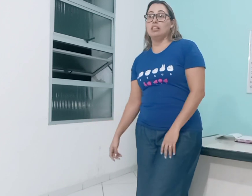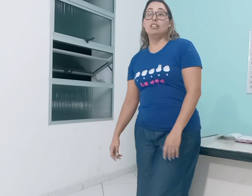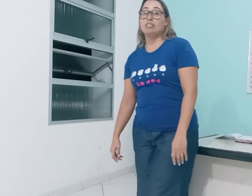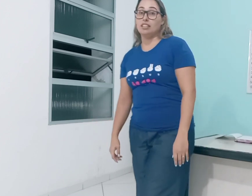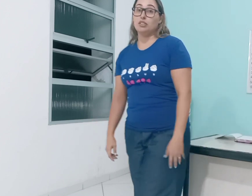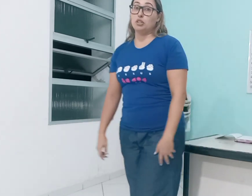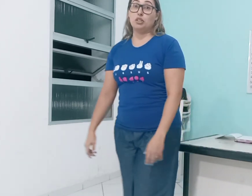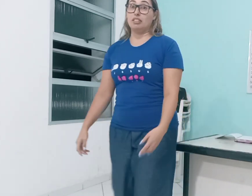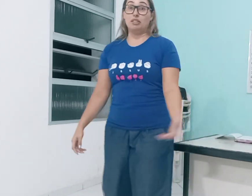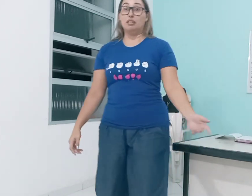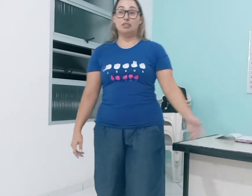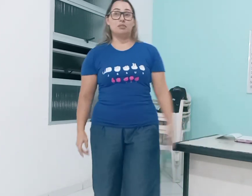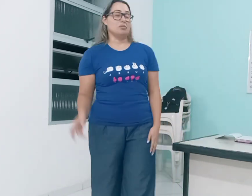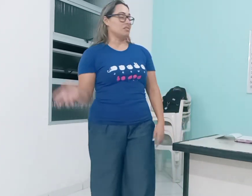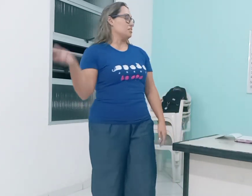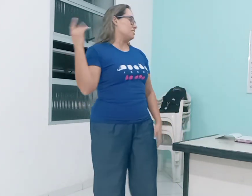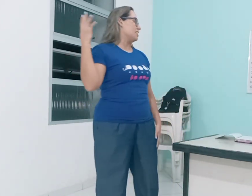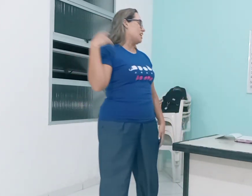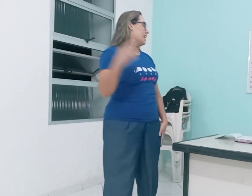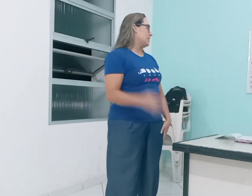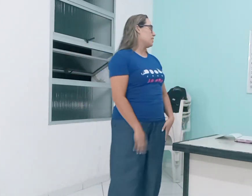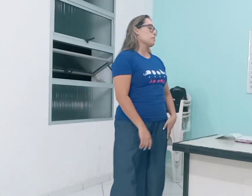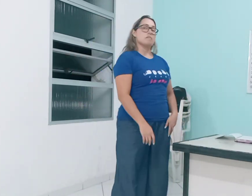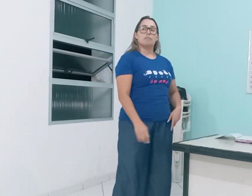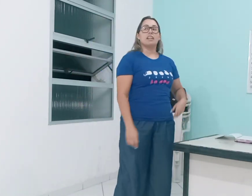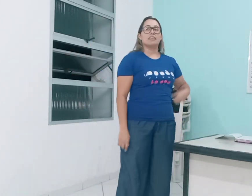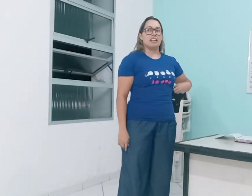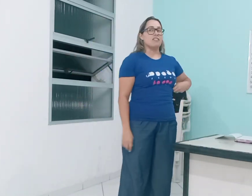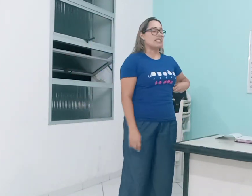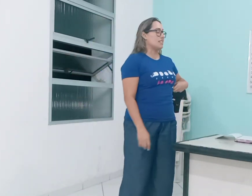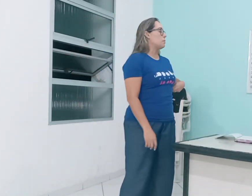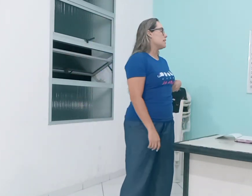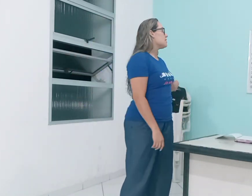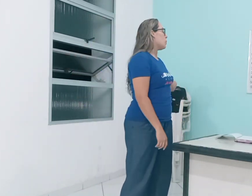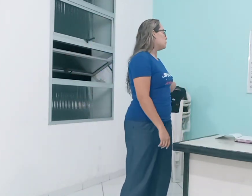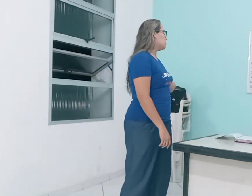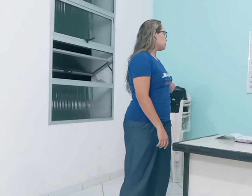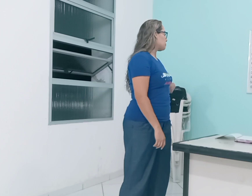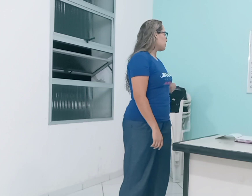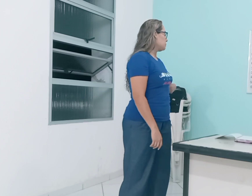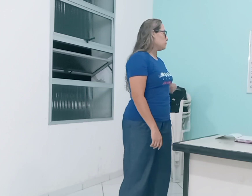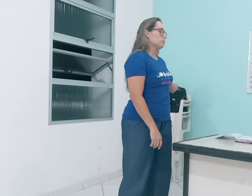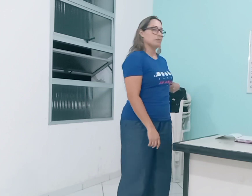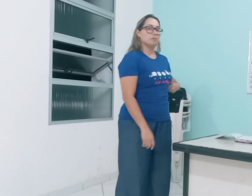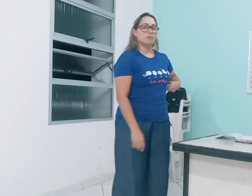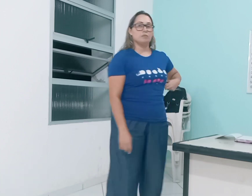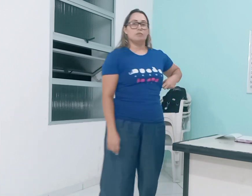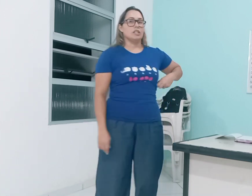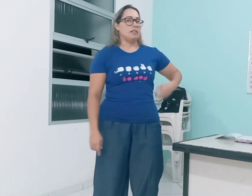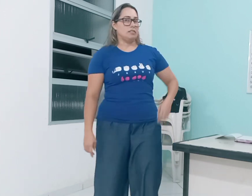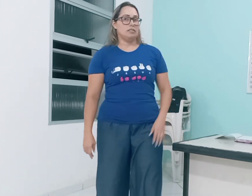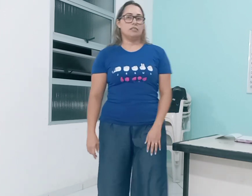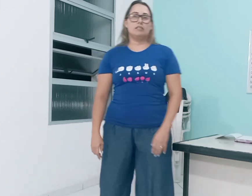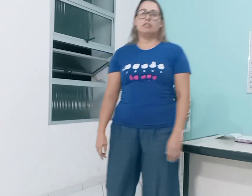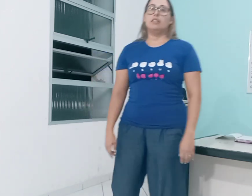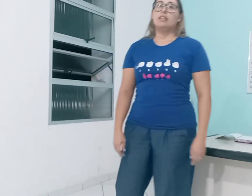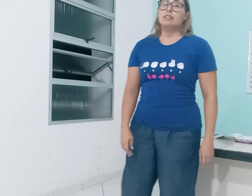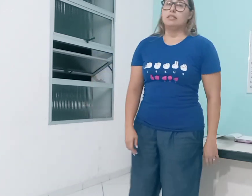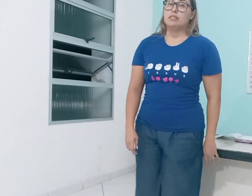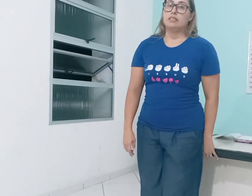530 antes de Cristo. Tem que fazer a expressão. Há muito tempo, dá para usar muito tempo